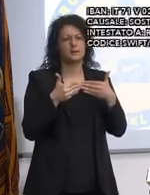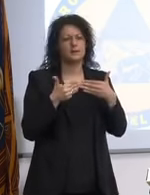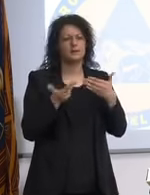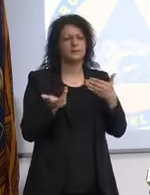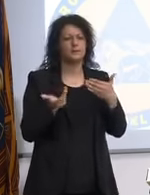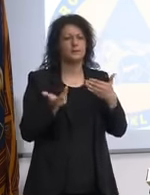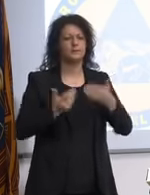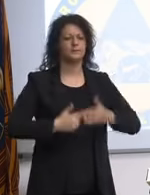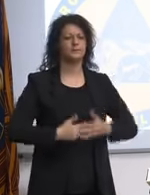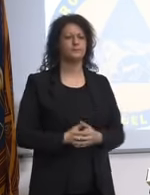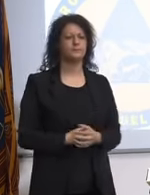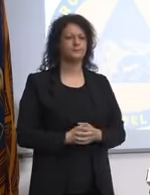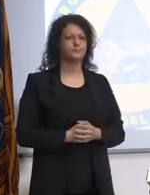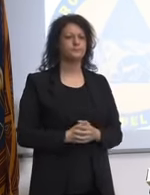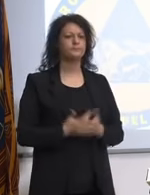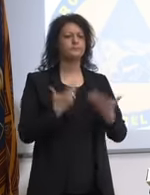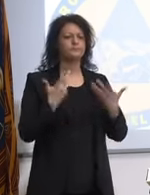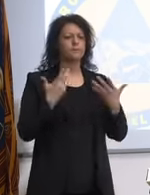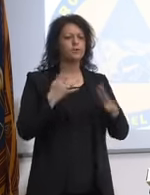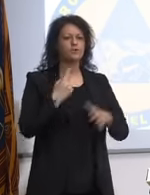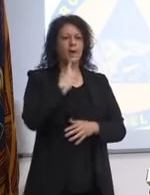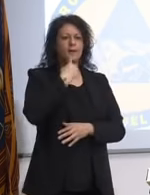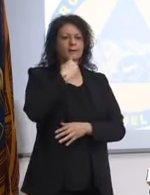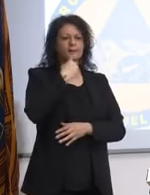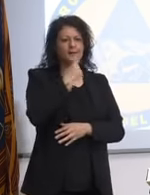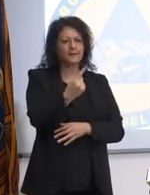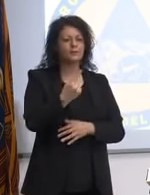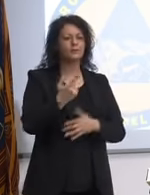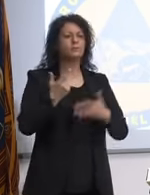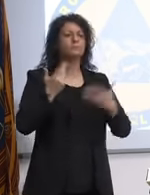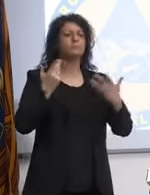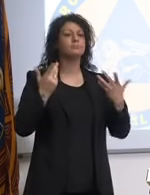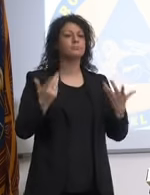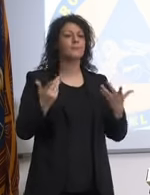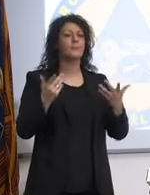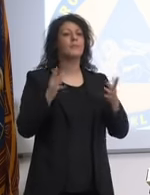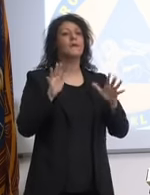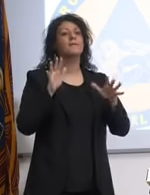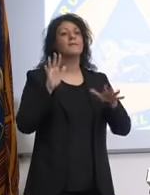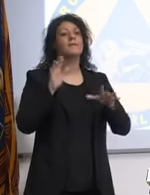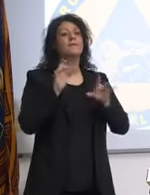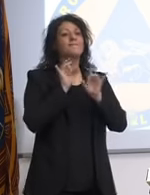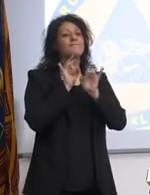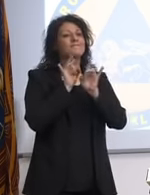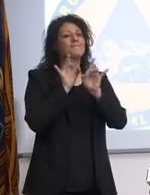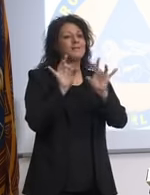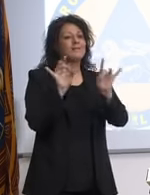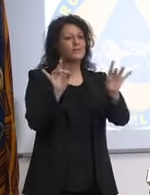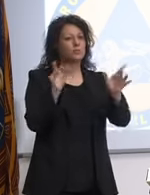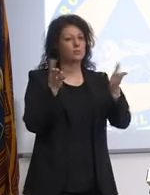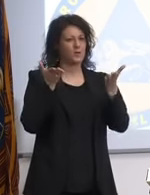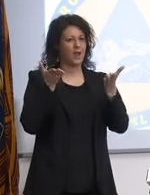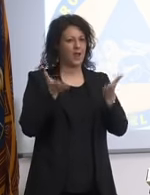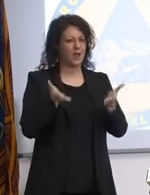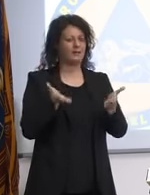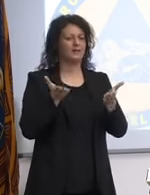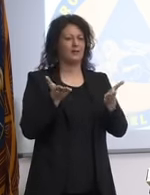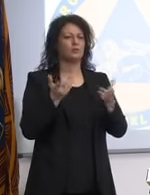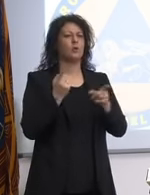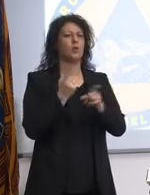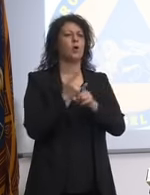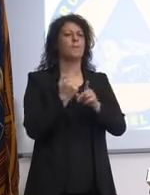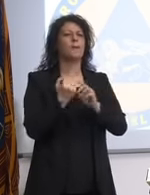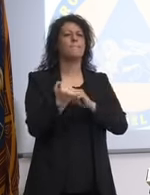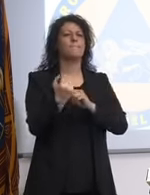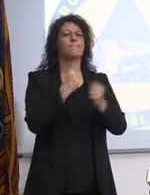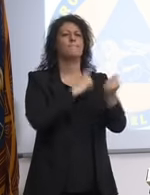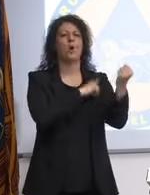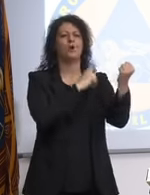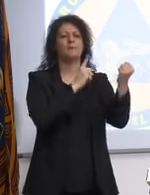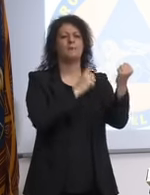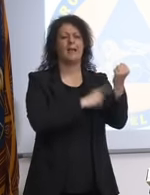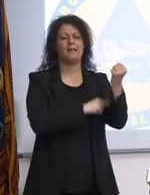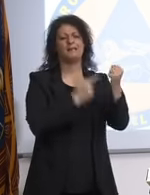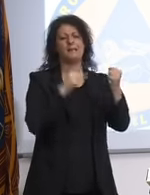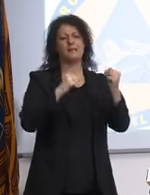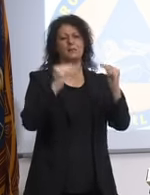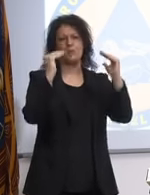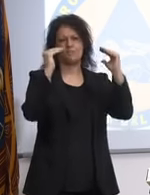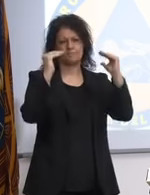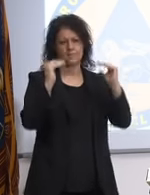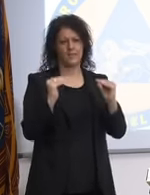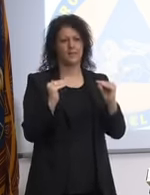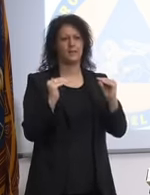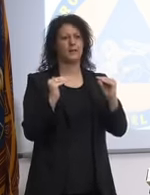l'ho detto anche ieri, il virus probabilmente non ha più un mitragliatore a disposizione, non ha più un sacco di proiettili,